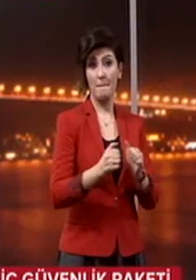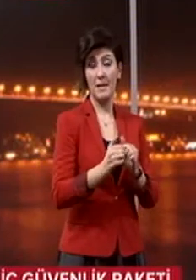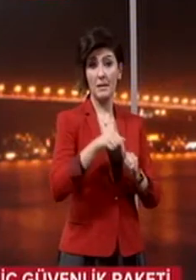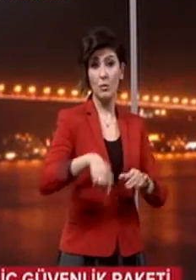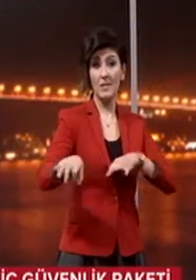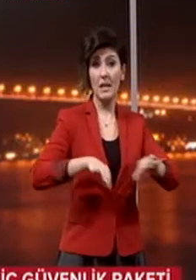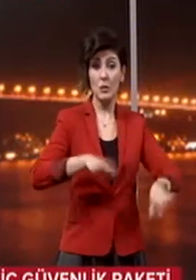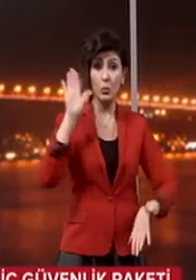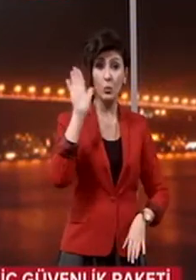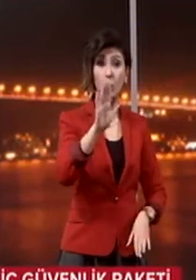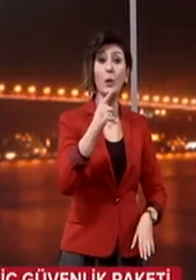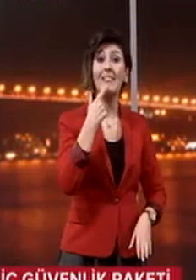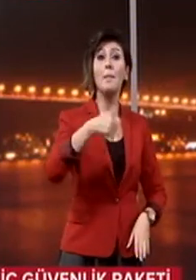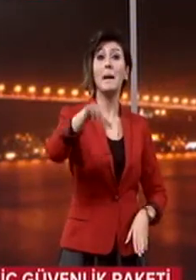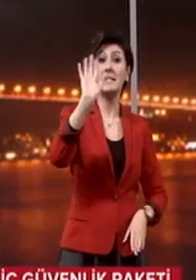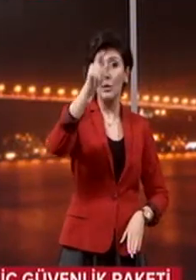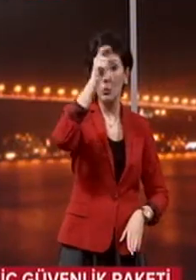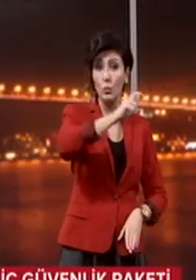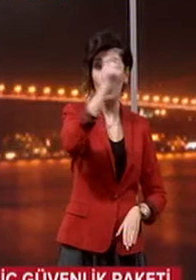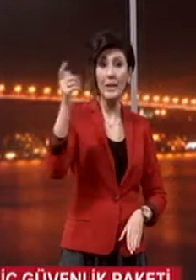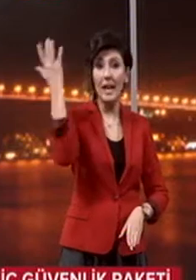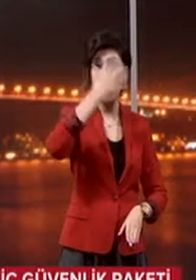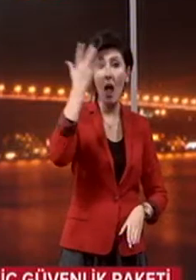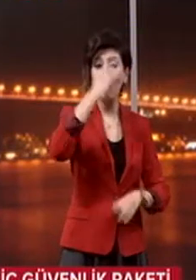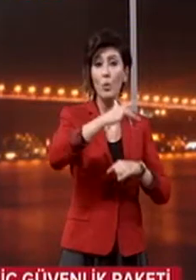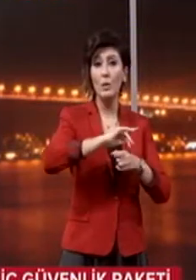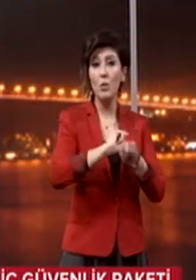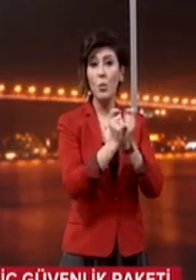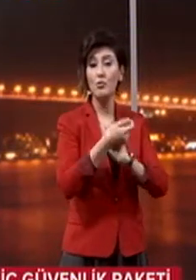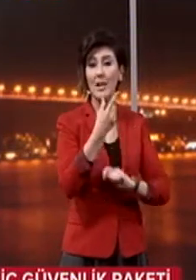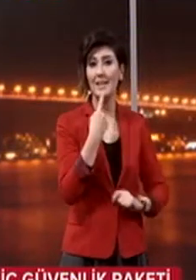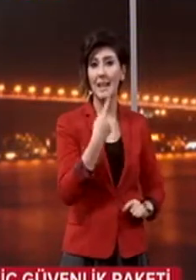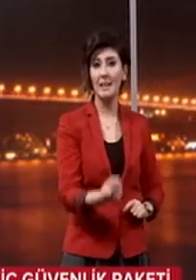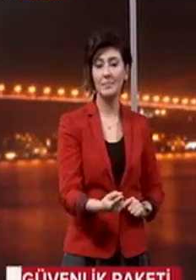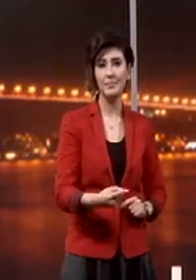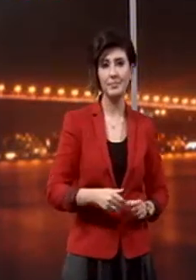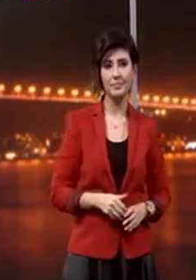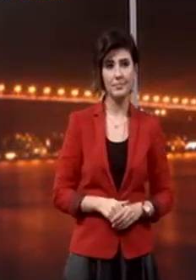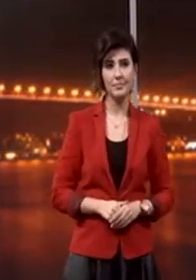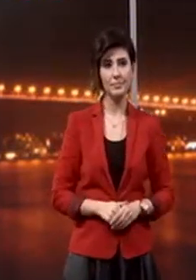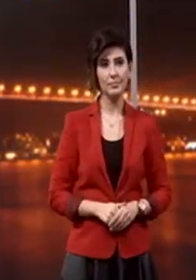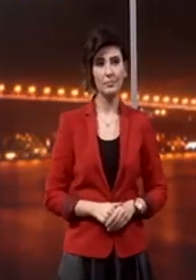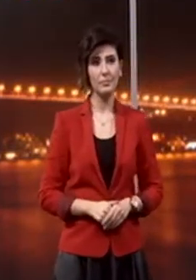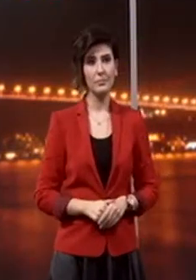hep birlikte bu tasarıya dur diyemezsek Türkiye karanlıklar ülkesine dönecektir, dedi.